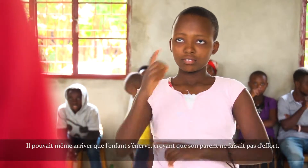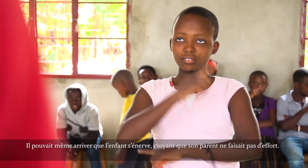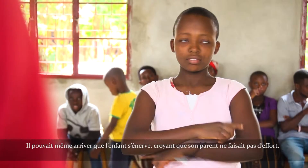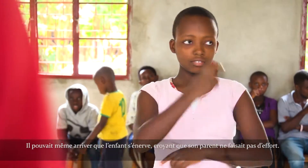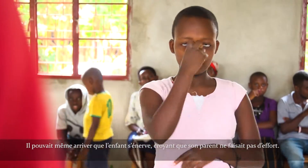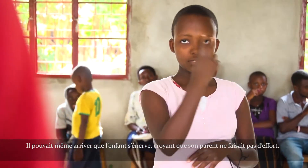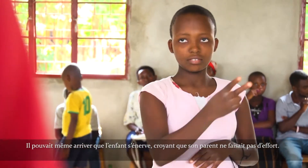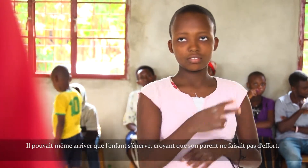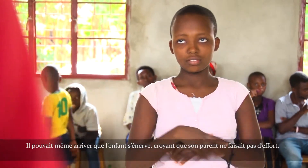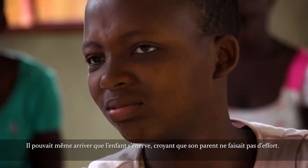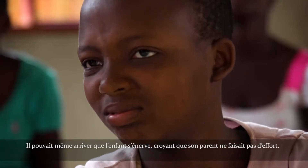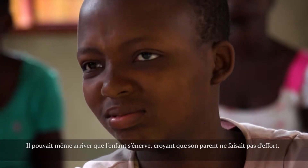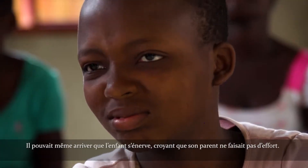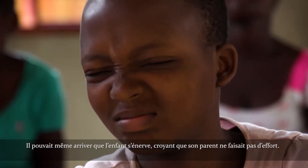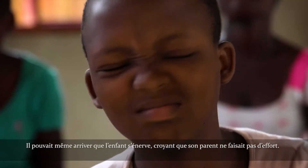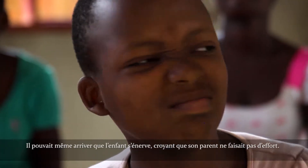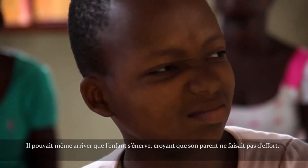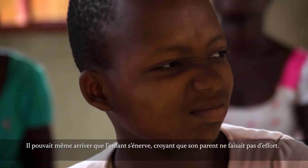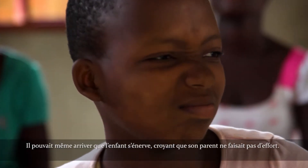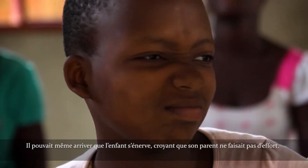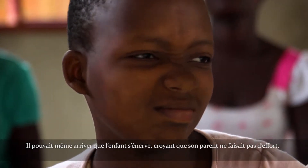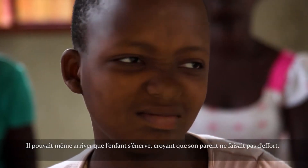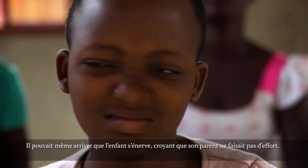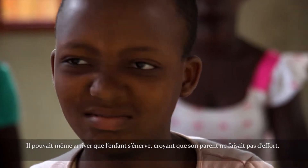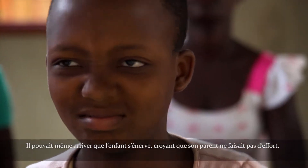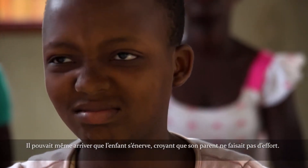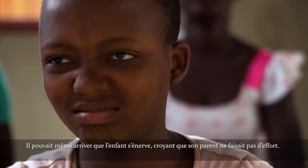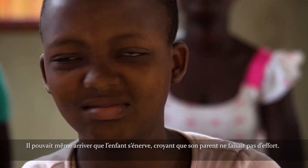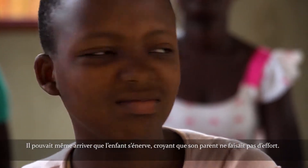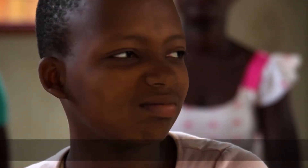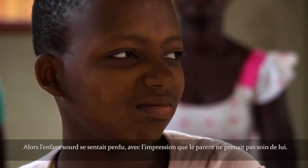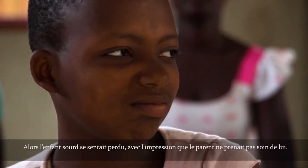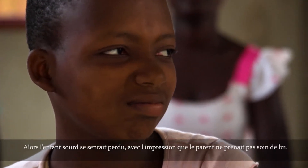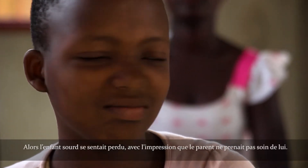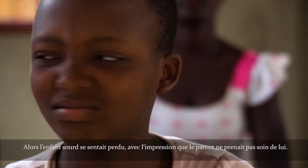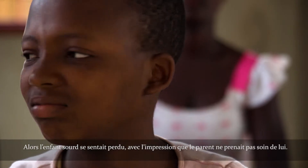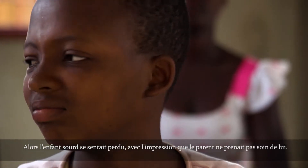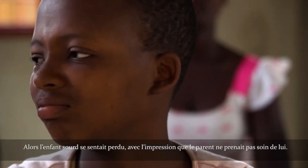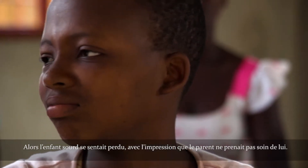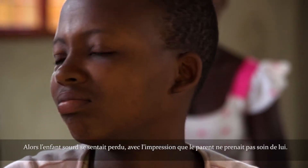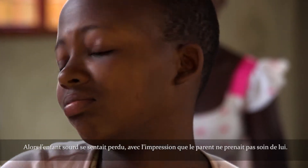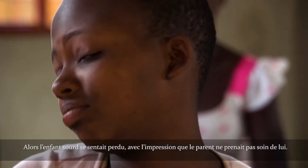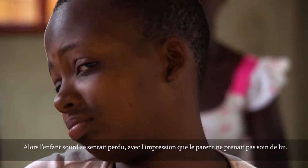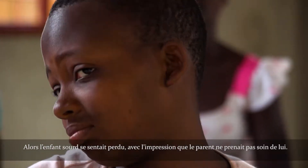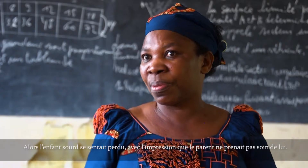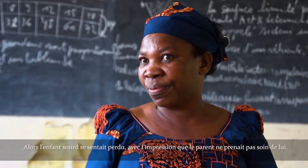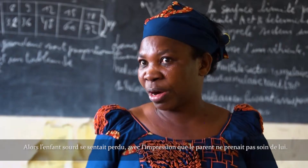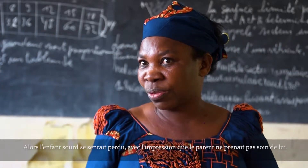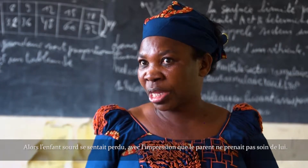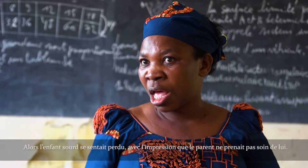abantu no gushavura umwana agashavura yikumenga ntamwitayeho umubyeyi akaba yivuganira n'abana biwe bumva gusa